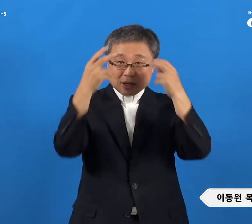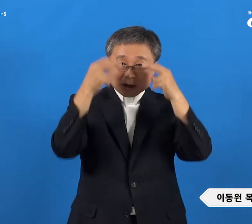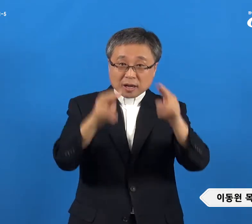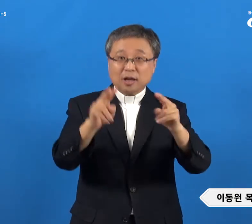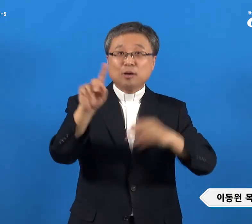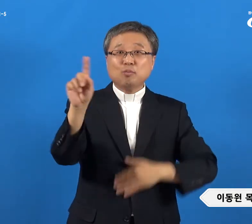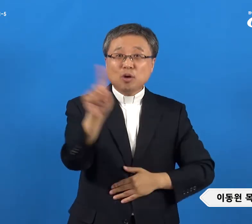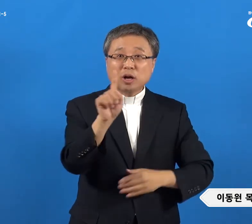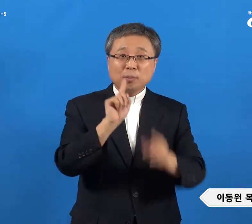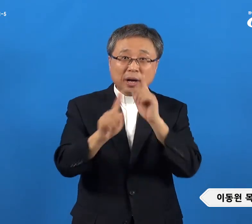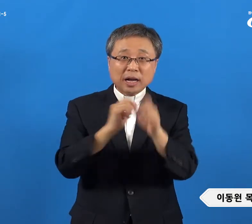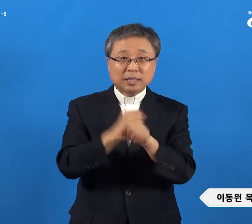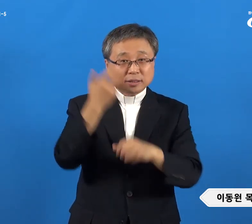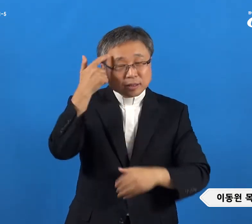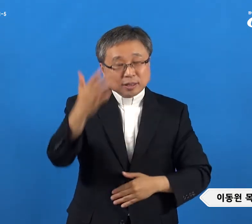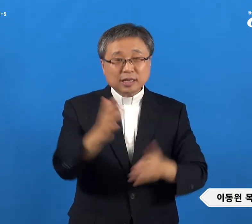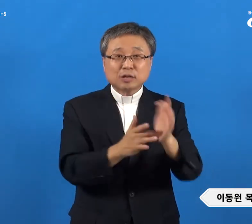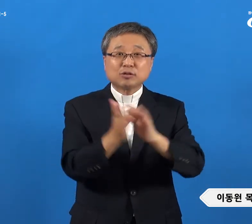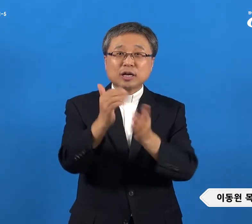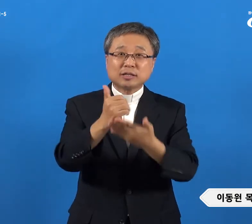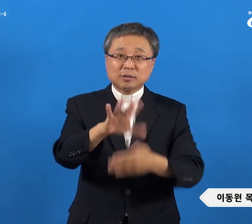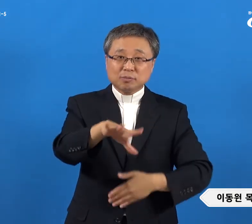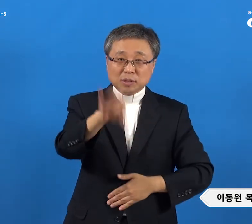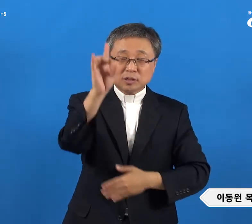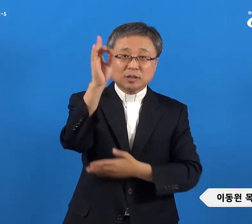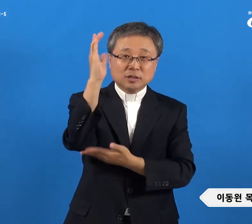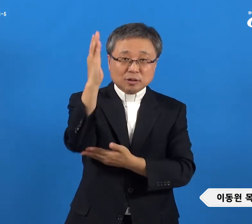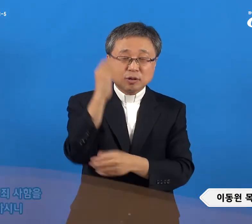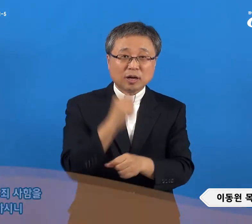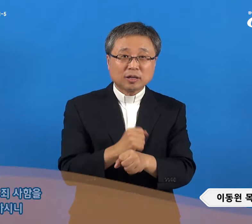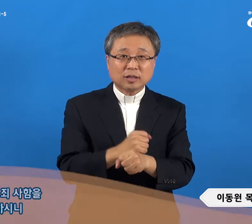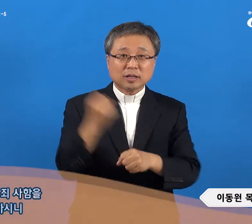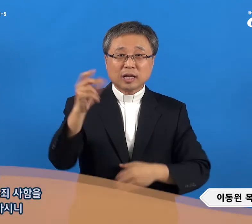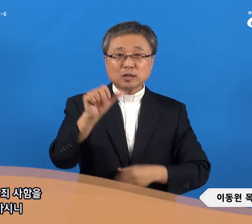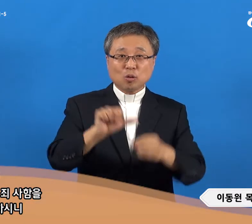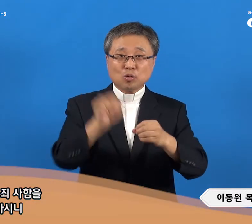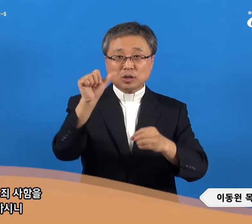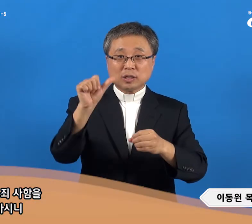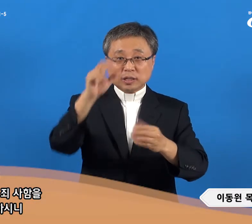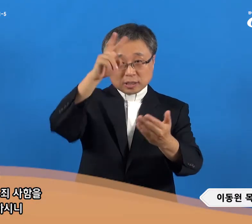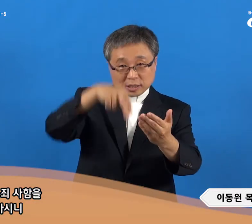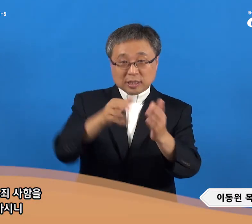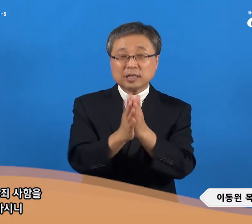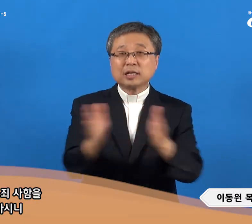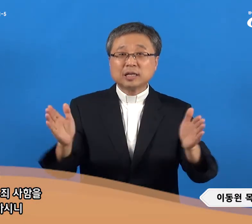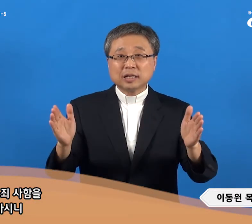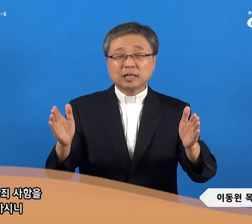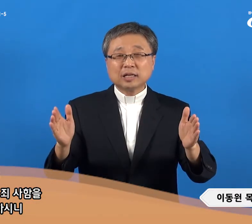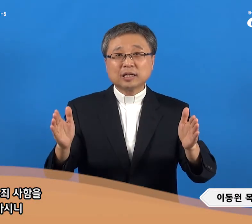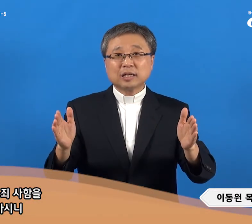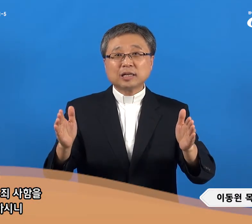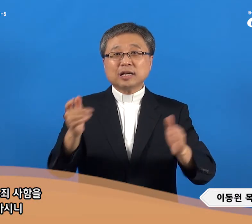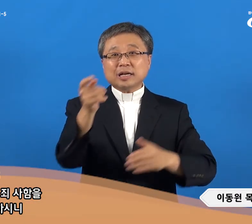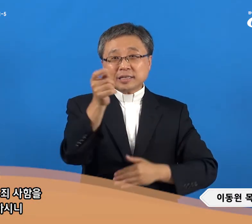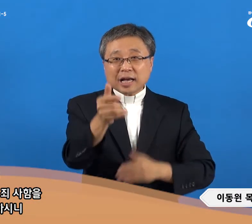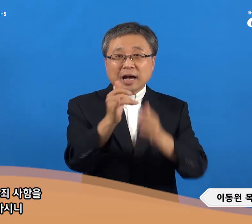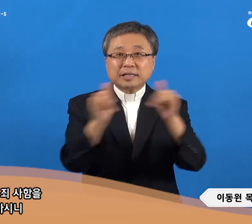뭐라고 선언하십니까? 예수님의 일성, 다시 5절입니다. 읽겠습니다. 5절 시작. 작은 자야,